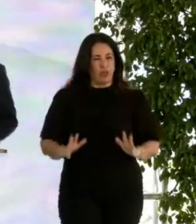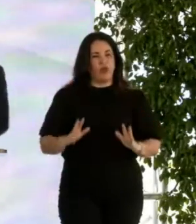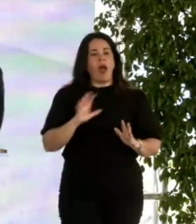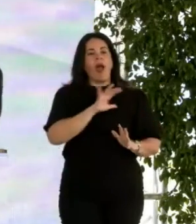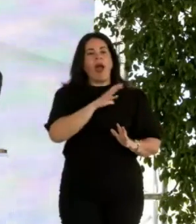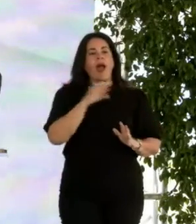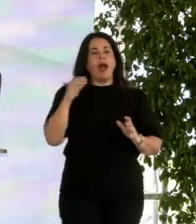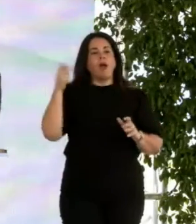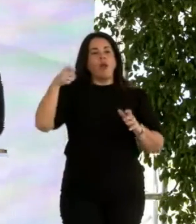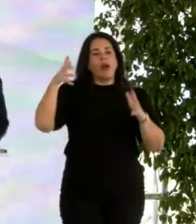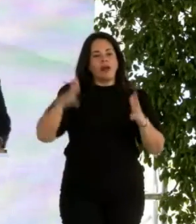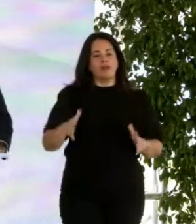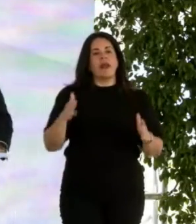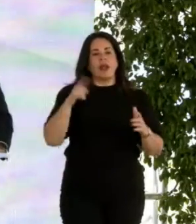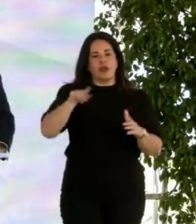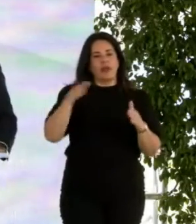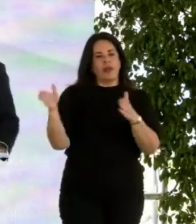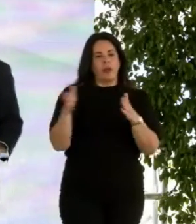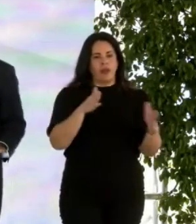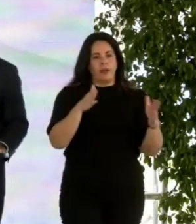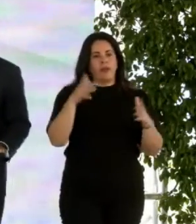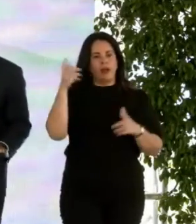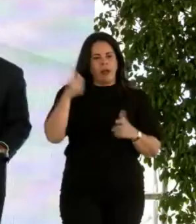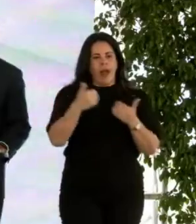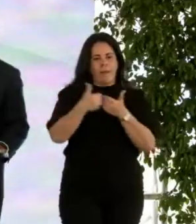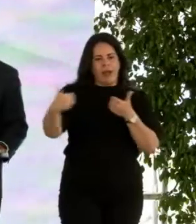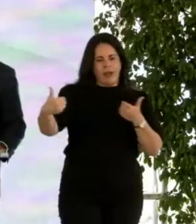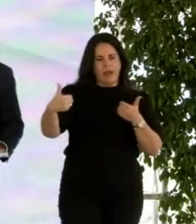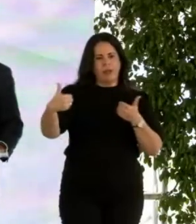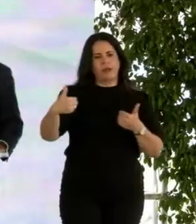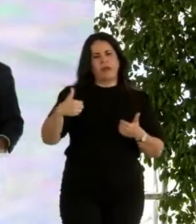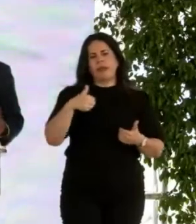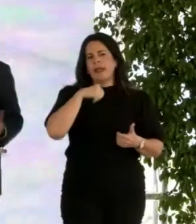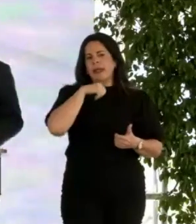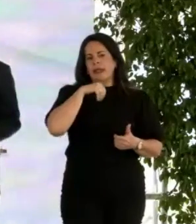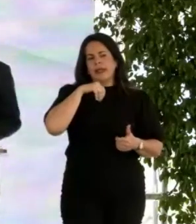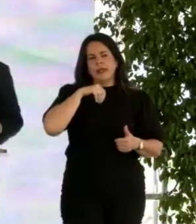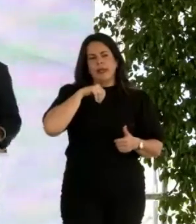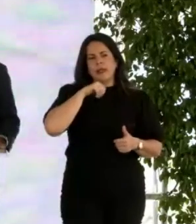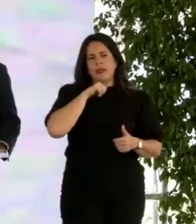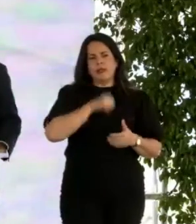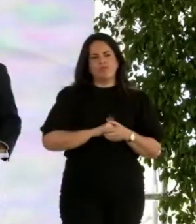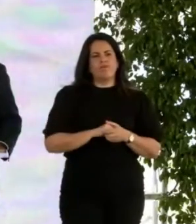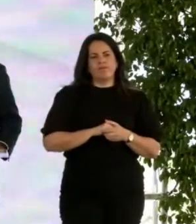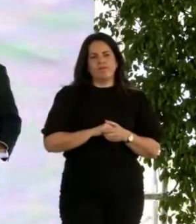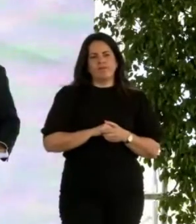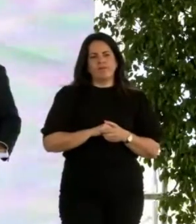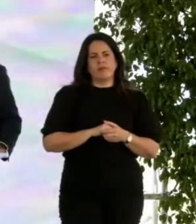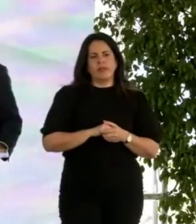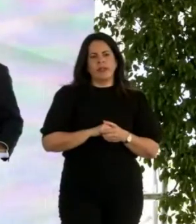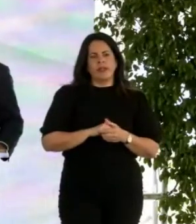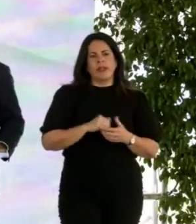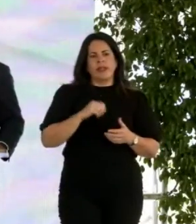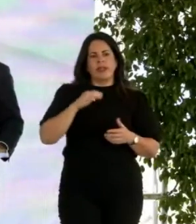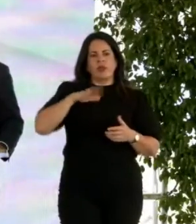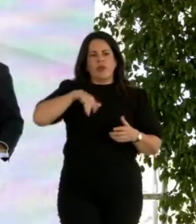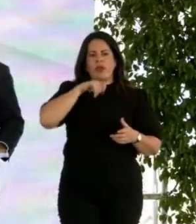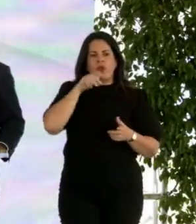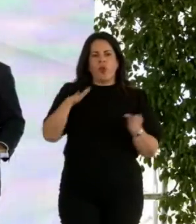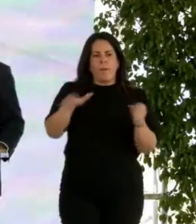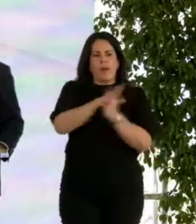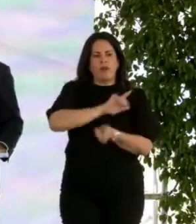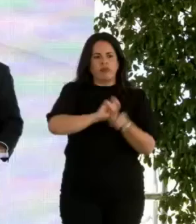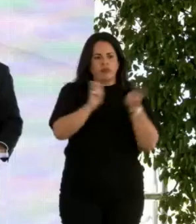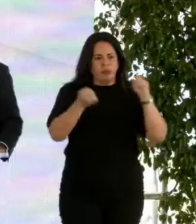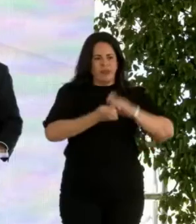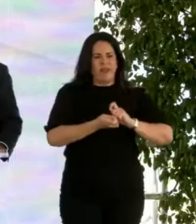los jueces, tienen unos planes de pensiones separados, que no han sido o por lo menos no han sido totalmente reformados, como fue el